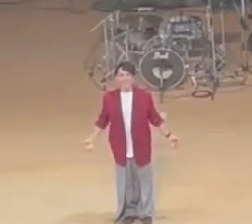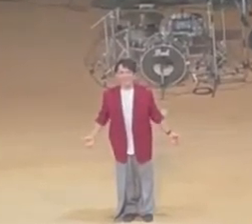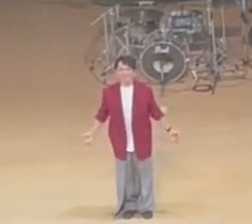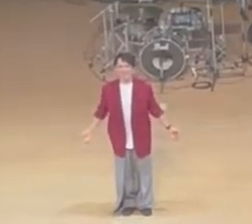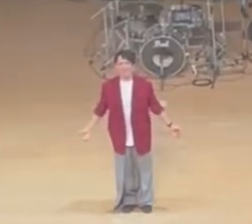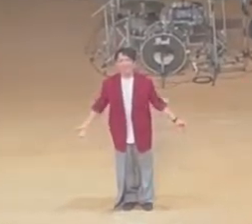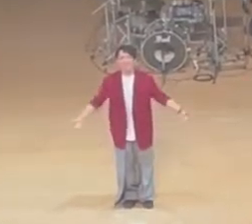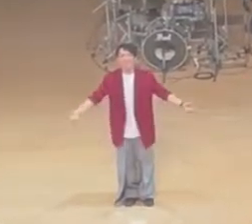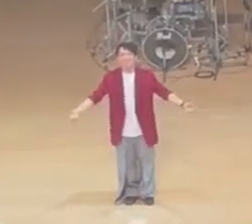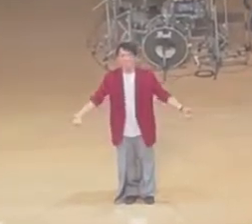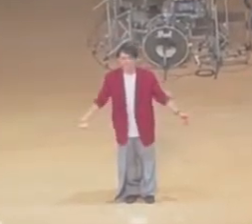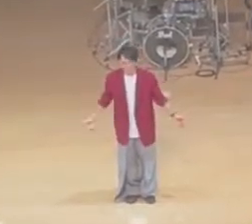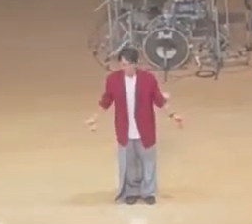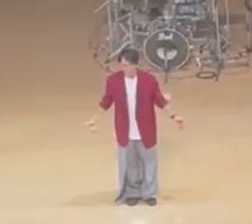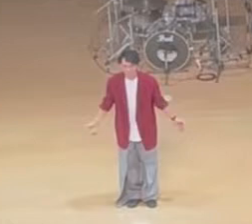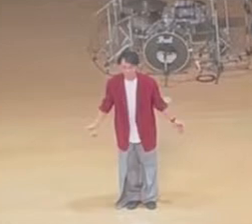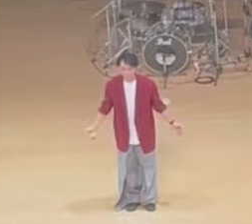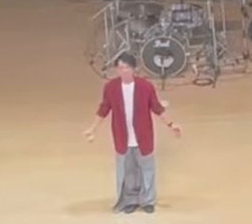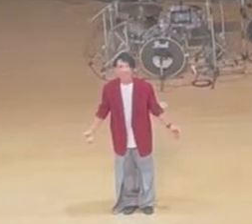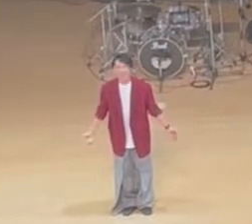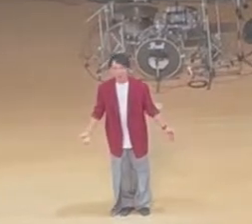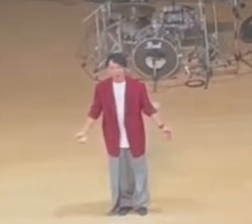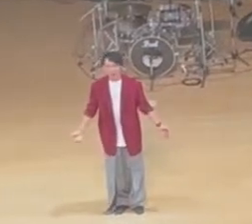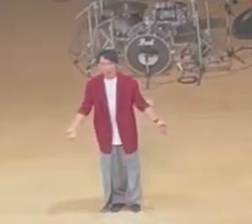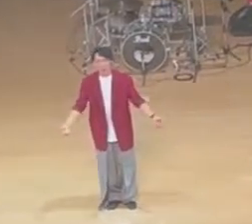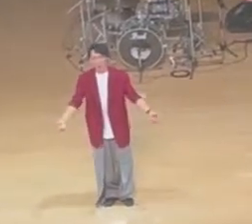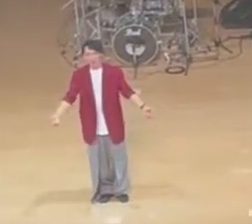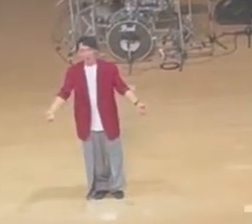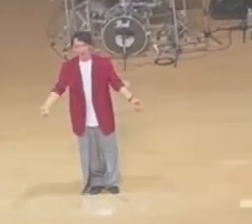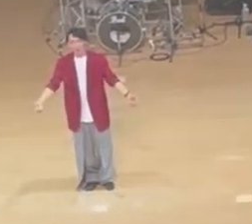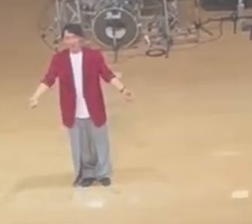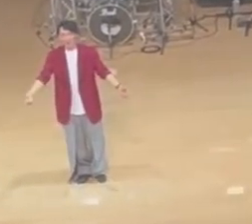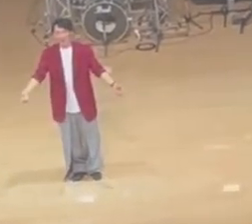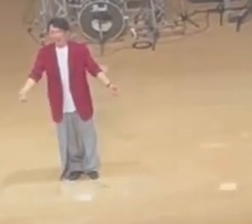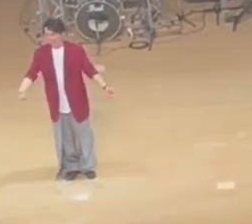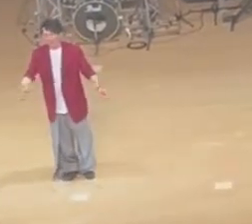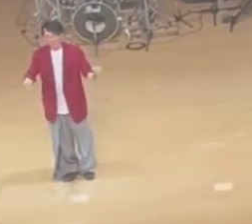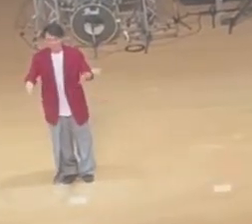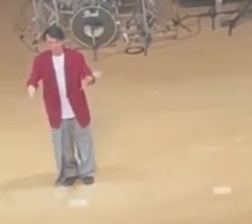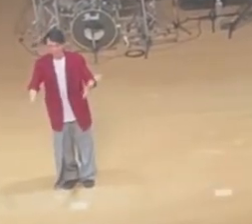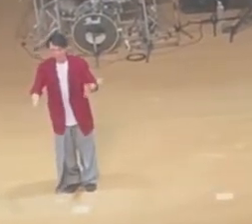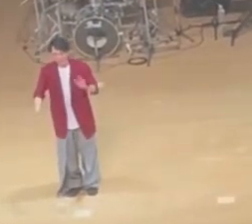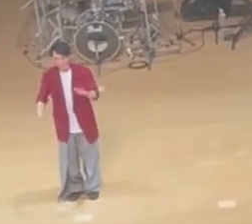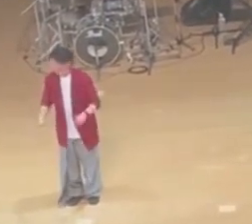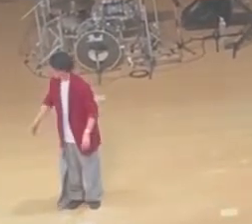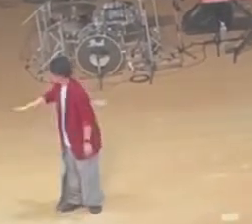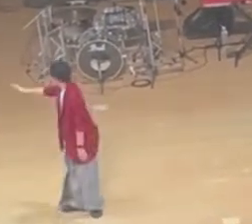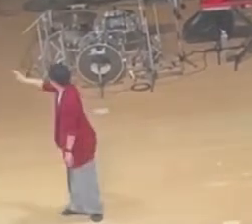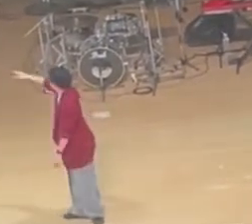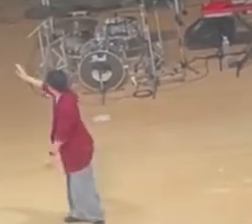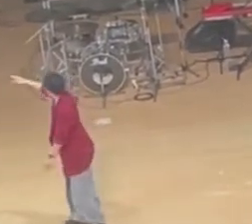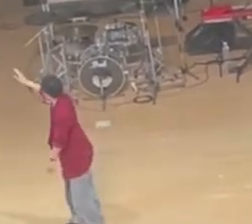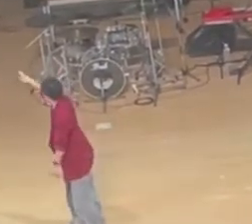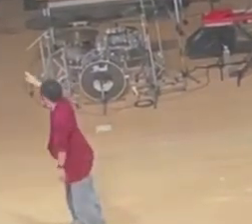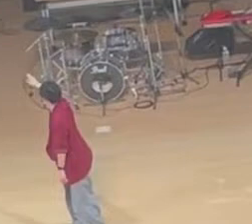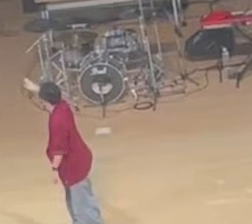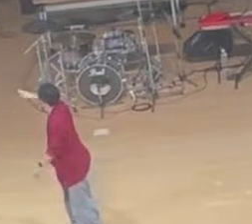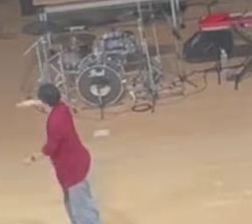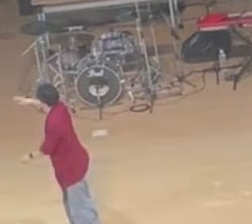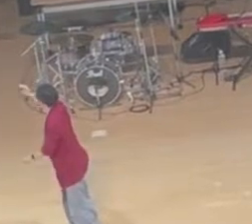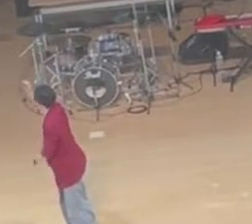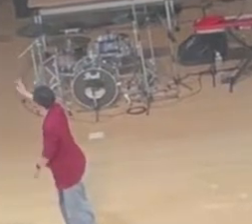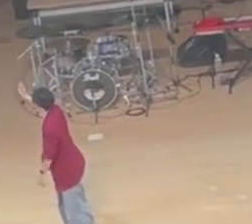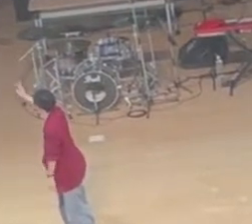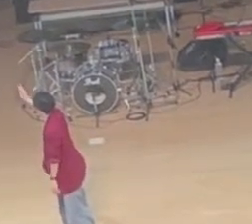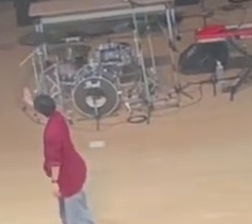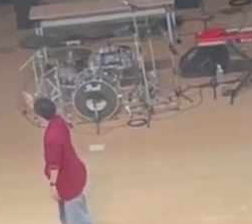つないでもいいし、繋いでもいいしいただいてからの、 次ぐらいか、 じゃあ一回なんとなく次の次のページ